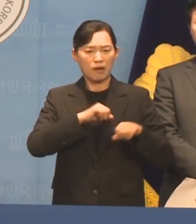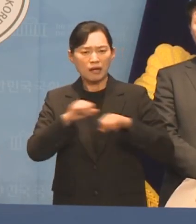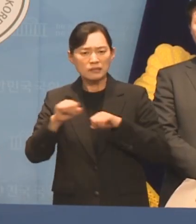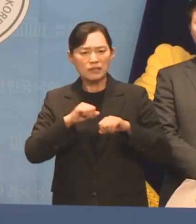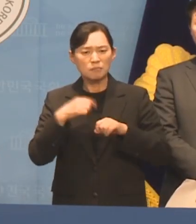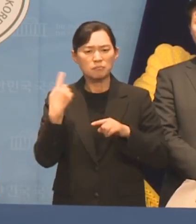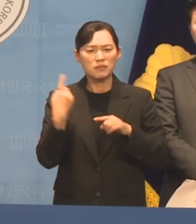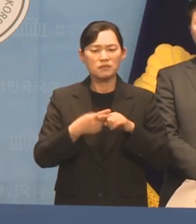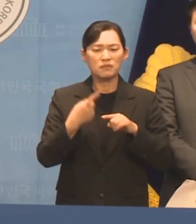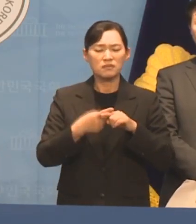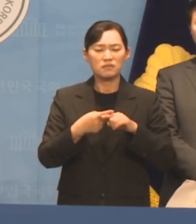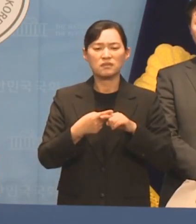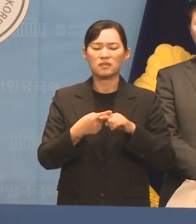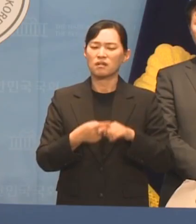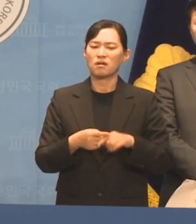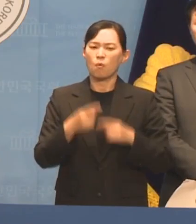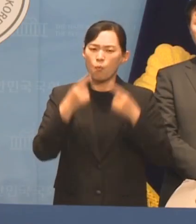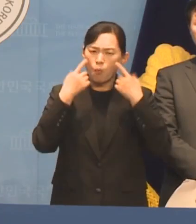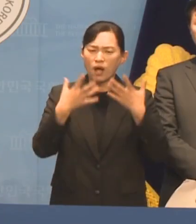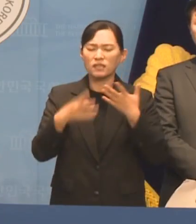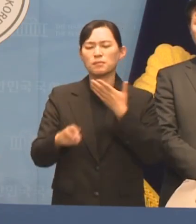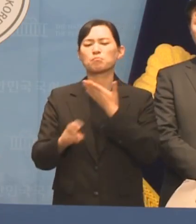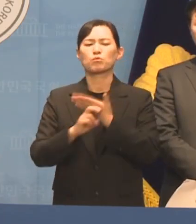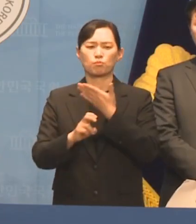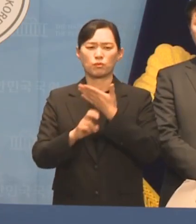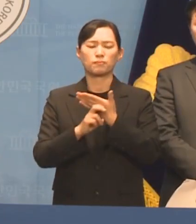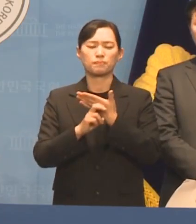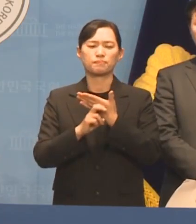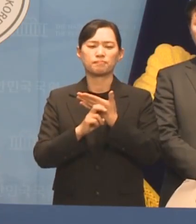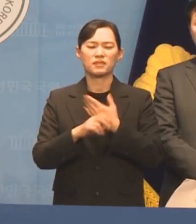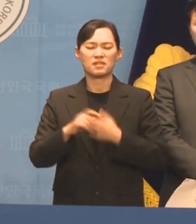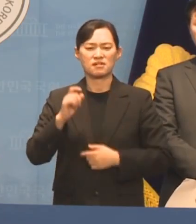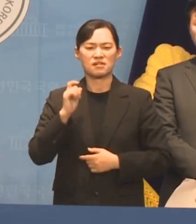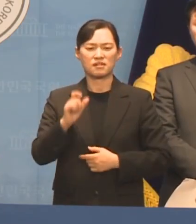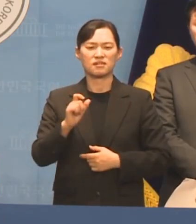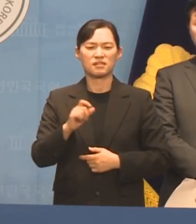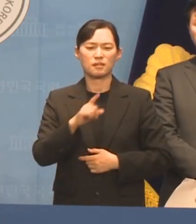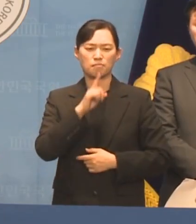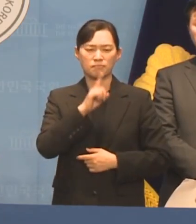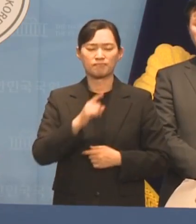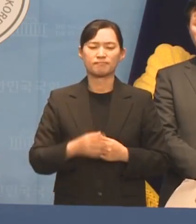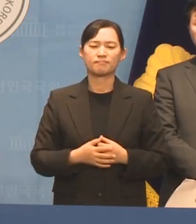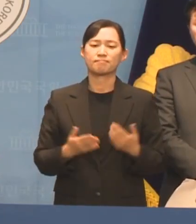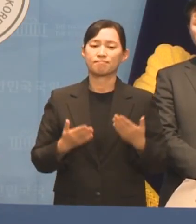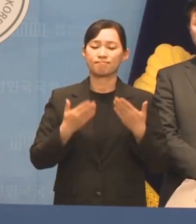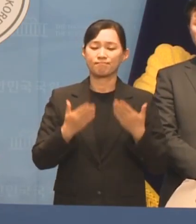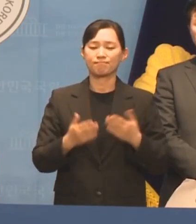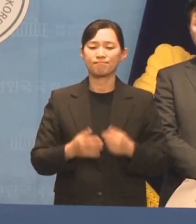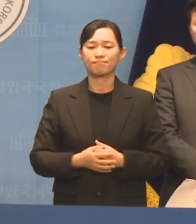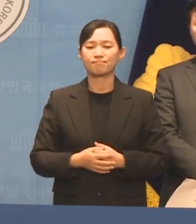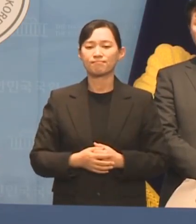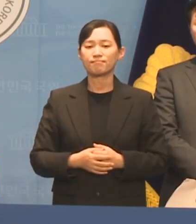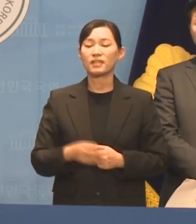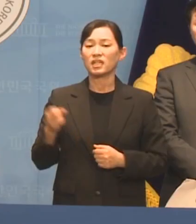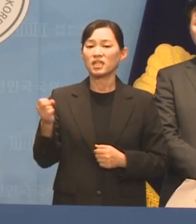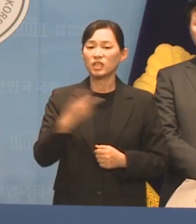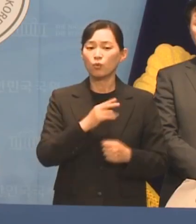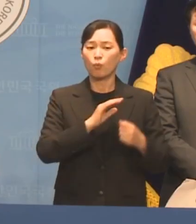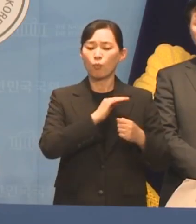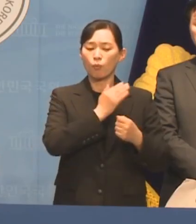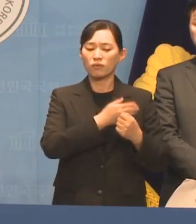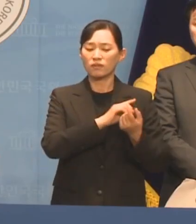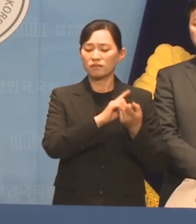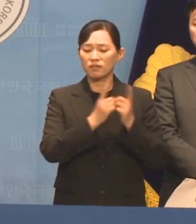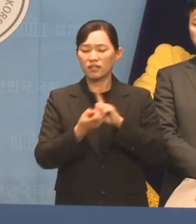행세를 하는 것은 명백한 위헌, 위법임을 강력하게 지적하고자 합니다. 그리고 그런